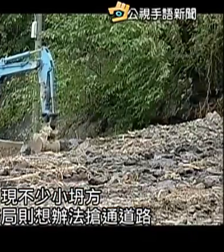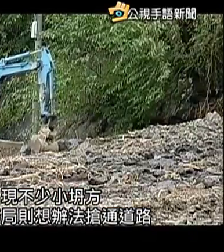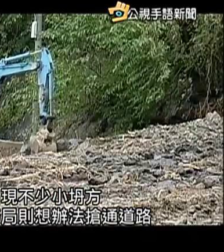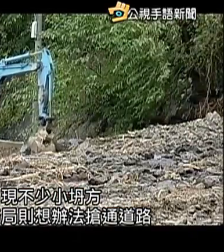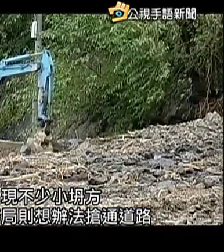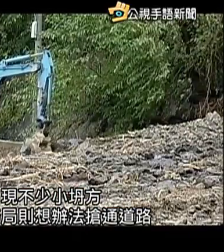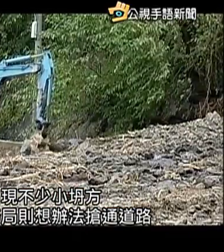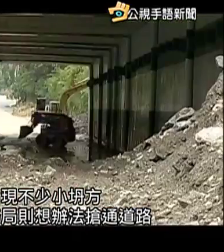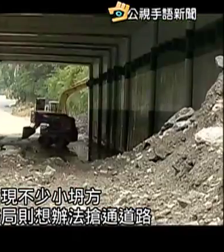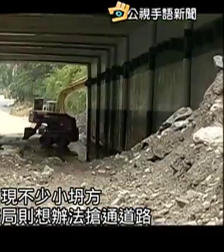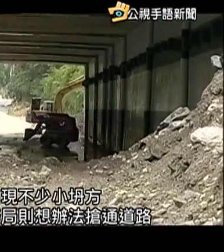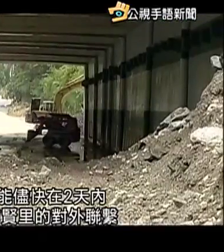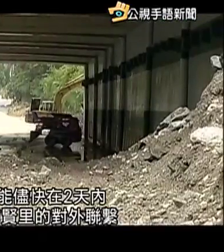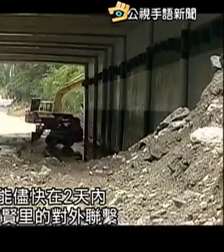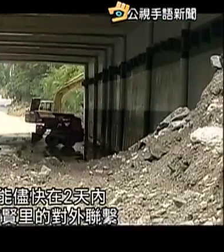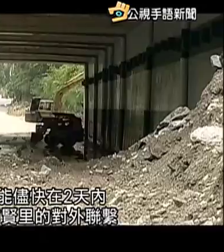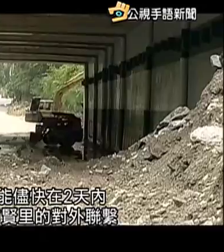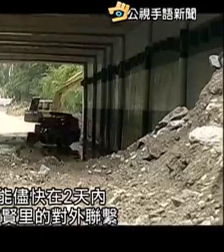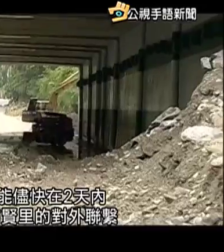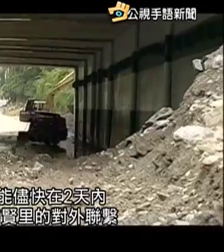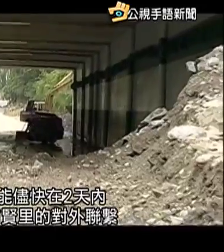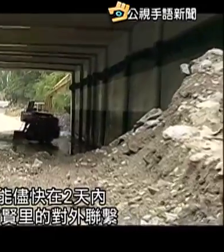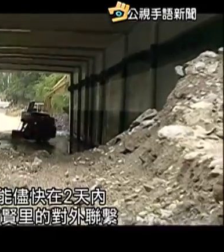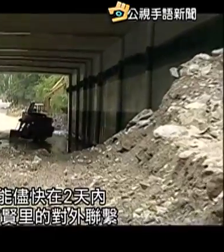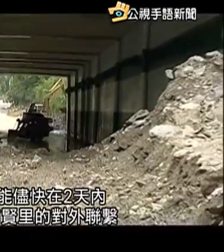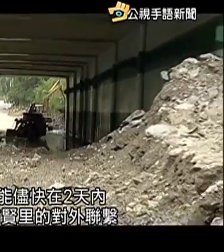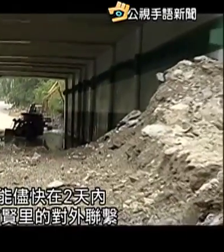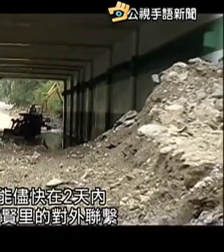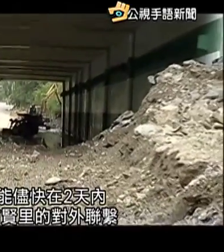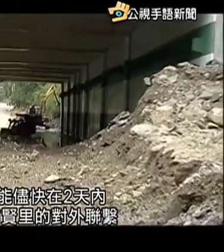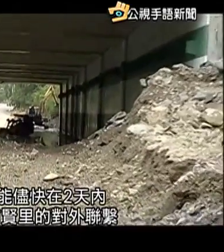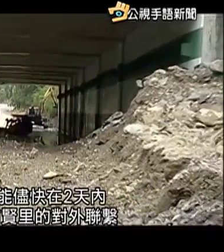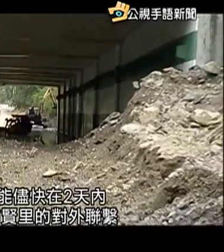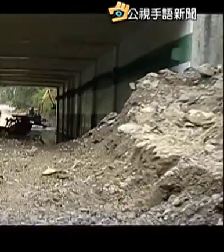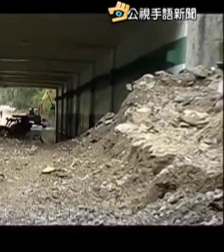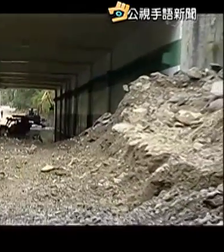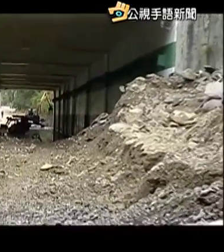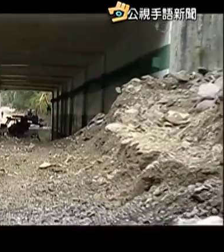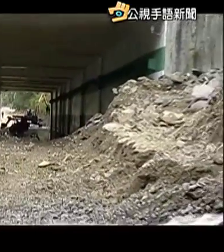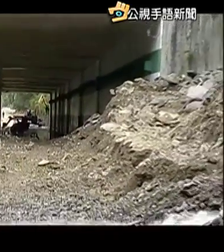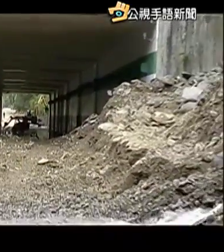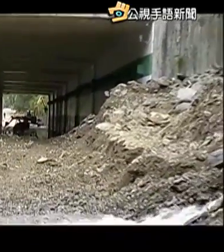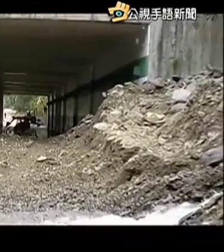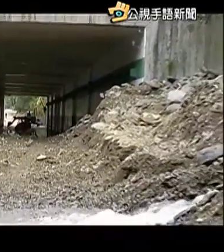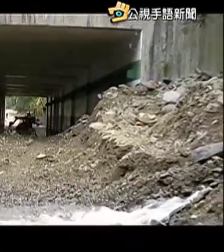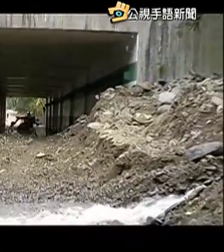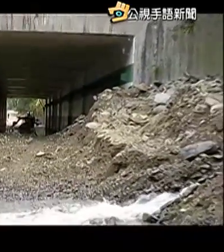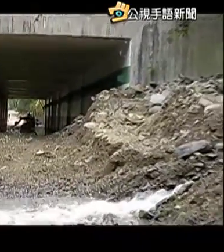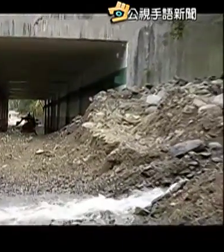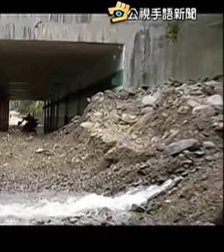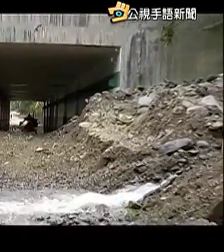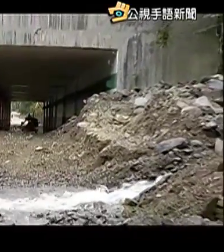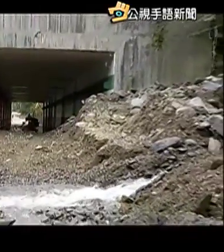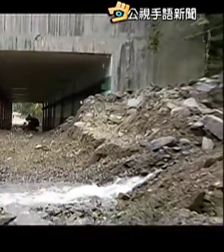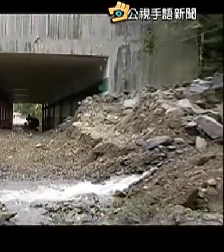法抢通道路，期望尽快在两天内开通信贤里对外的联系。记者蔡慧玲、邱福才、陈立峰 SNG 小组新北市报